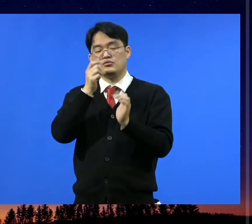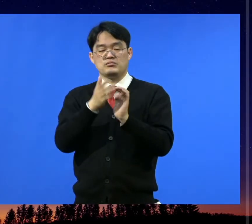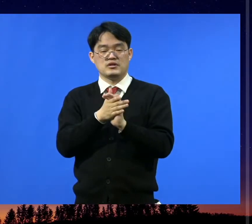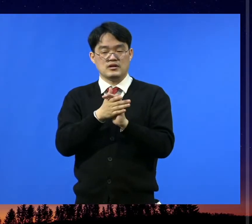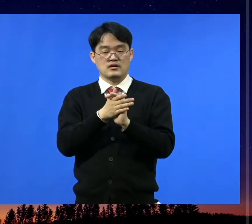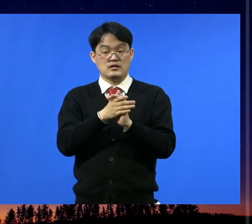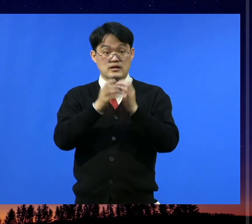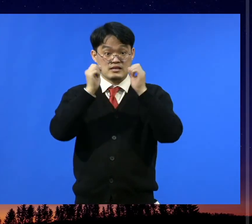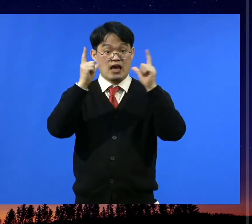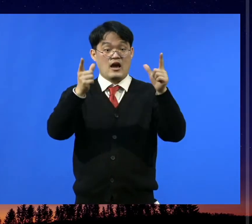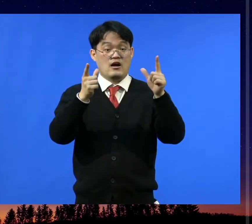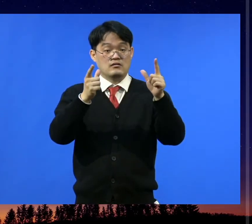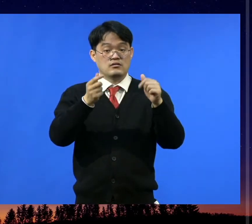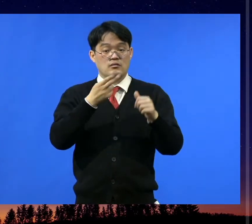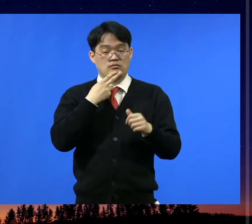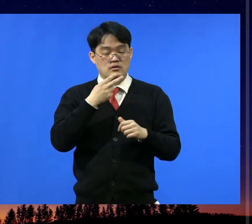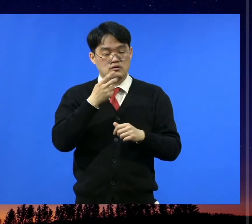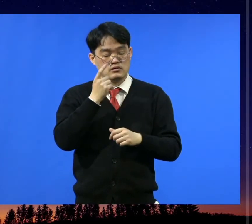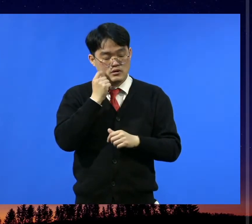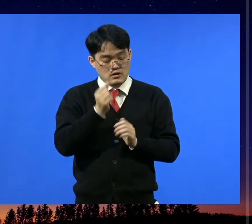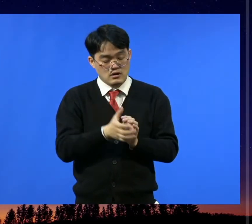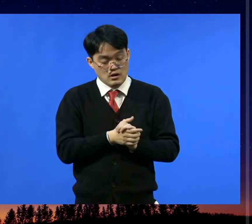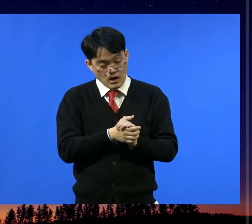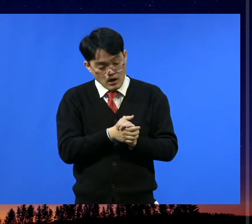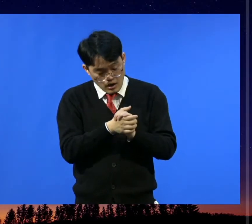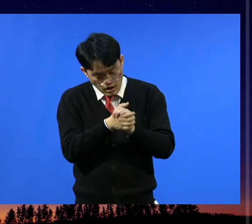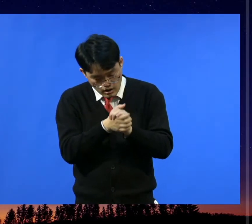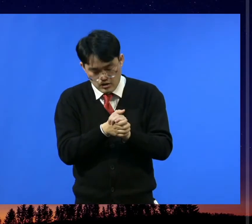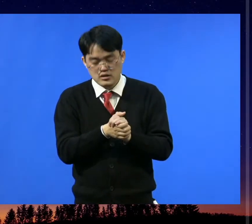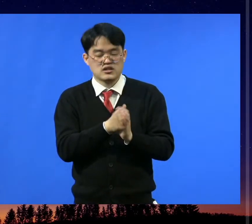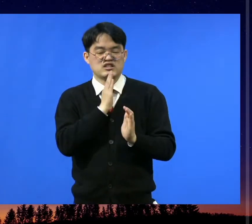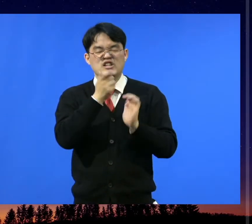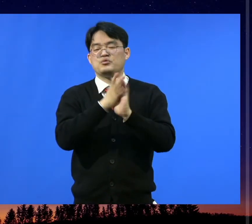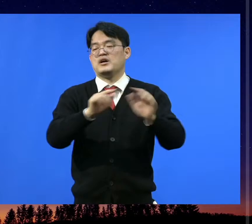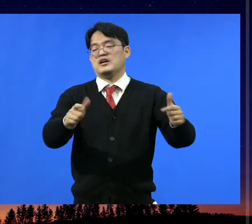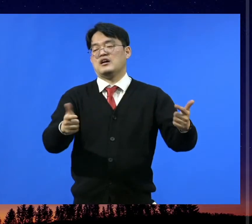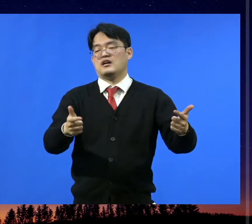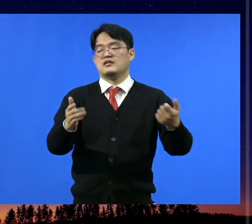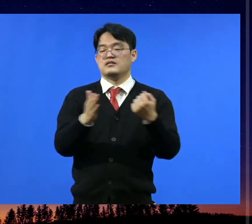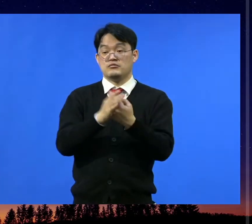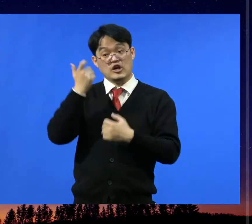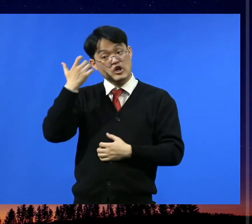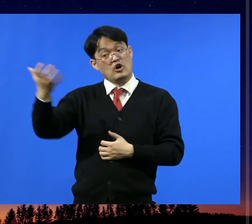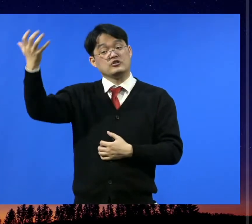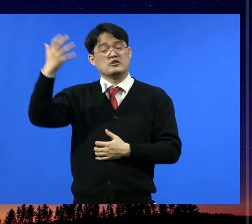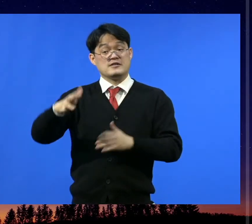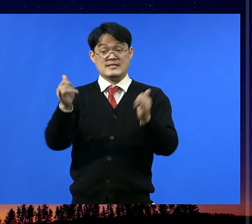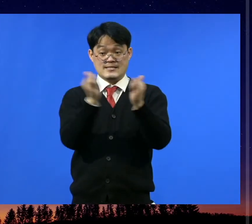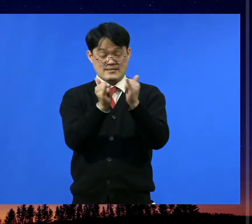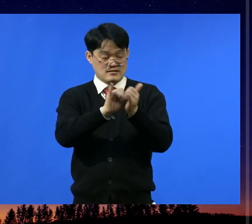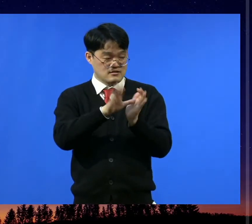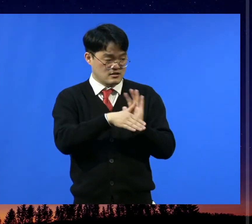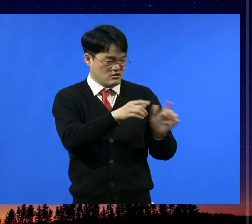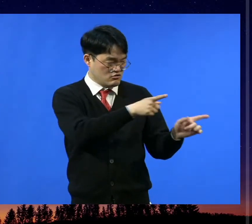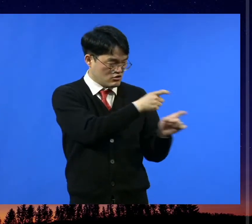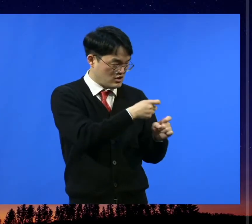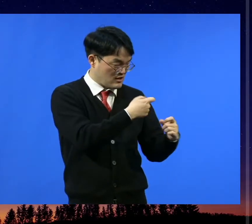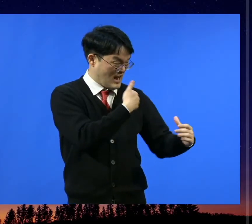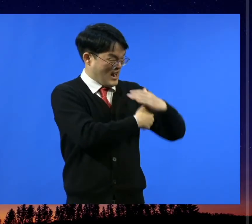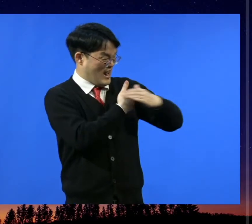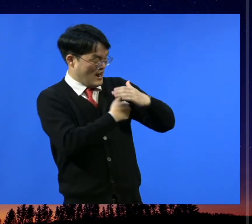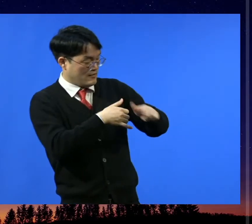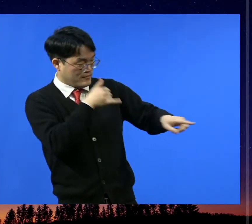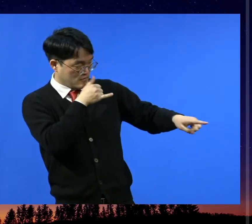않는 기도는 기도 아닙니다. 그래서 영적 전쟁에서는 적을 늘 의식하고 있어야 된다는 거예요. 언제라도 공격할 수 있다는